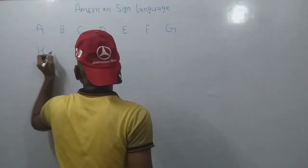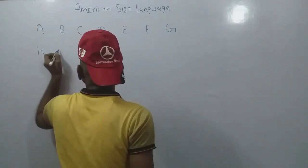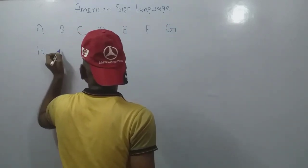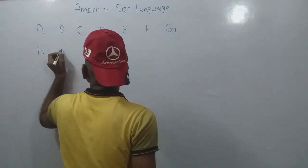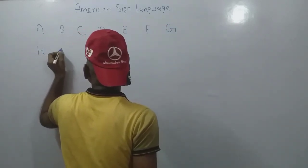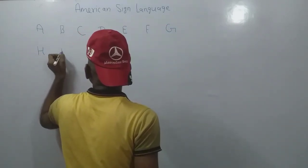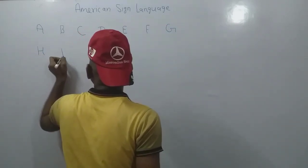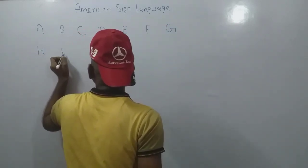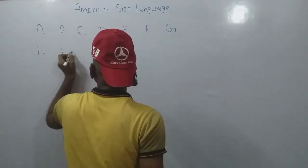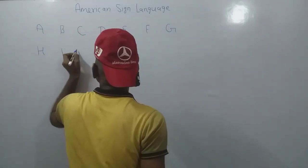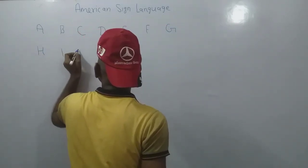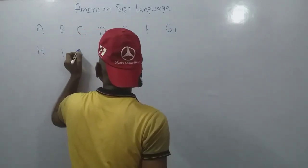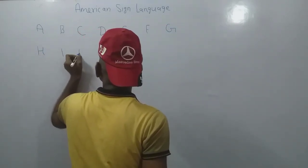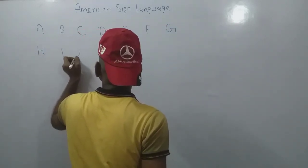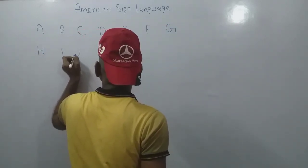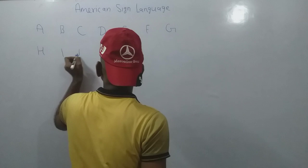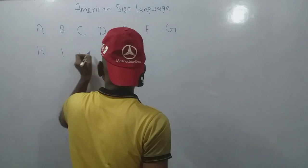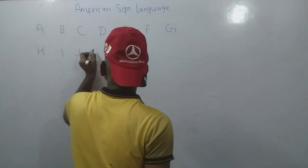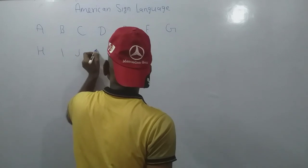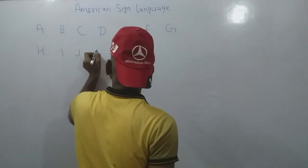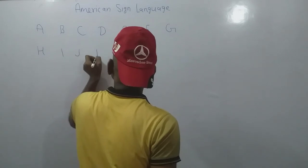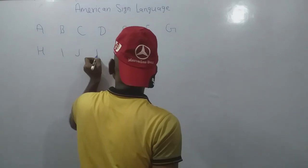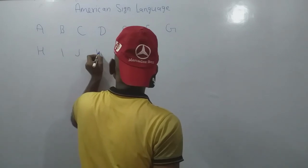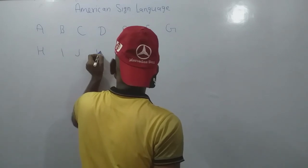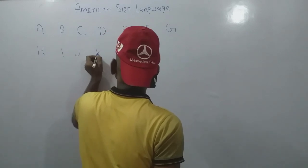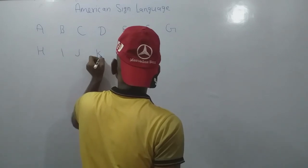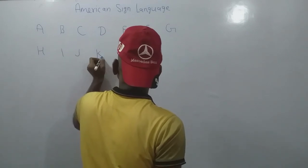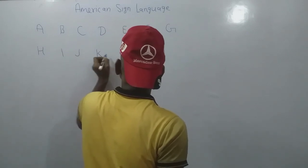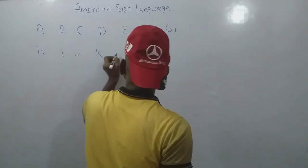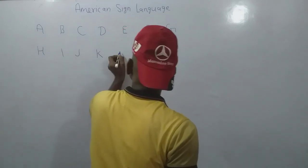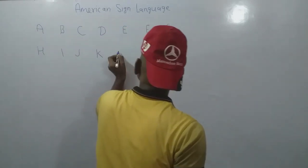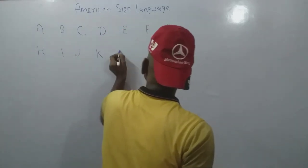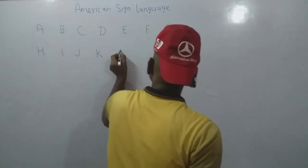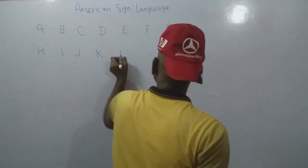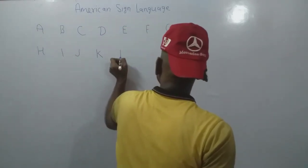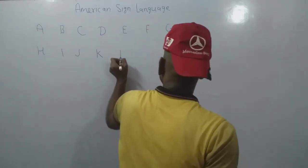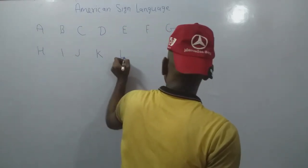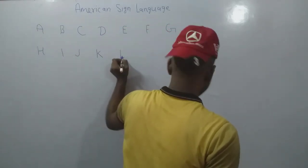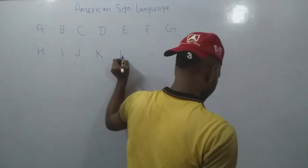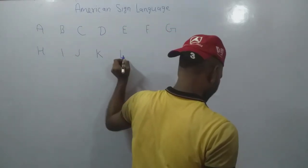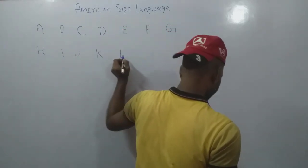H I J K L